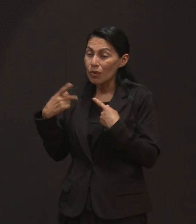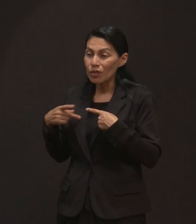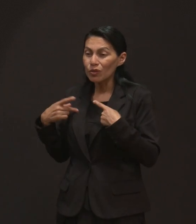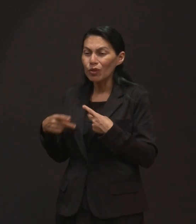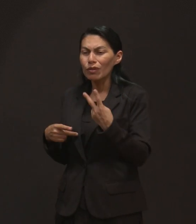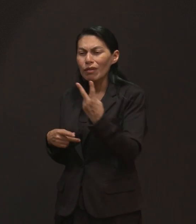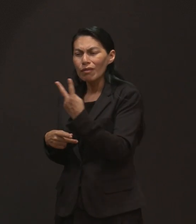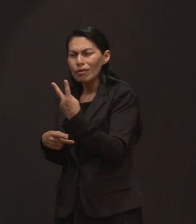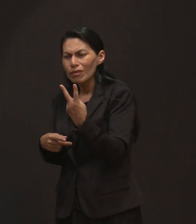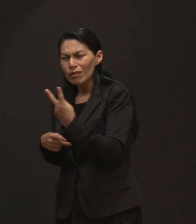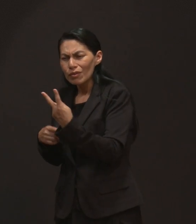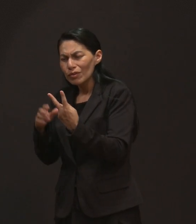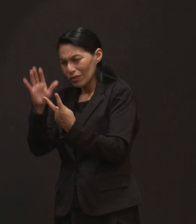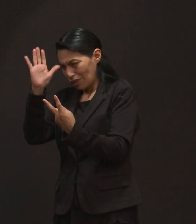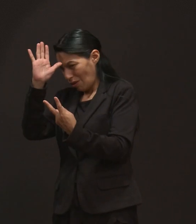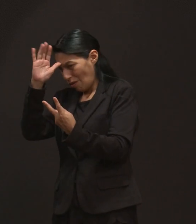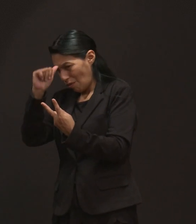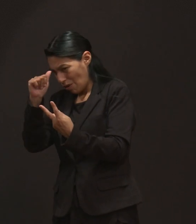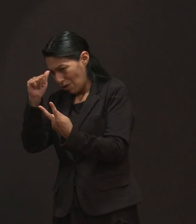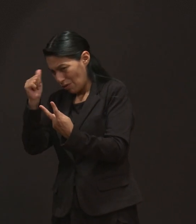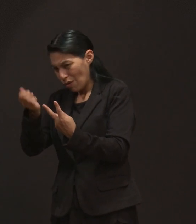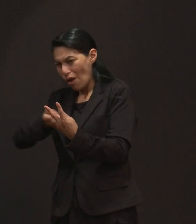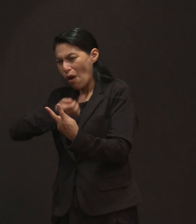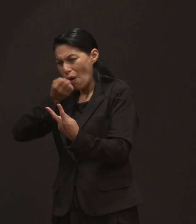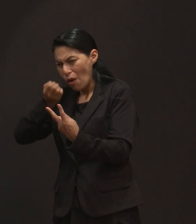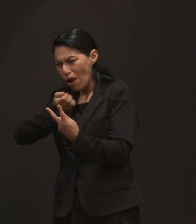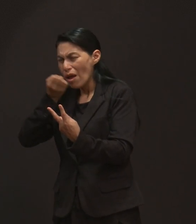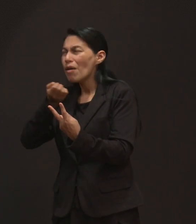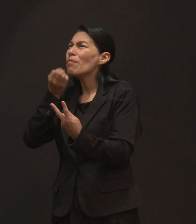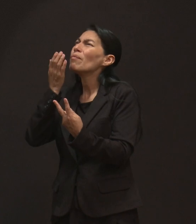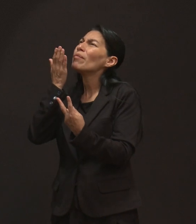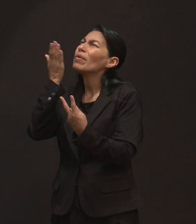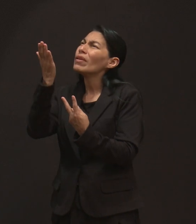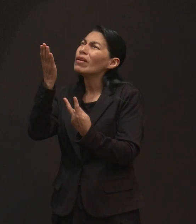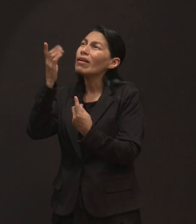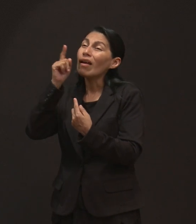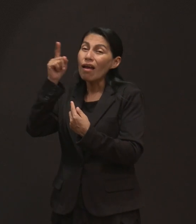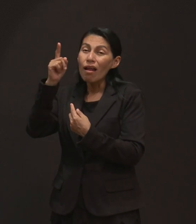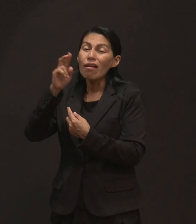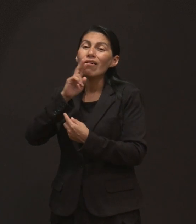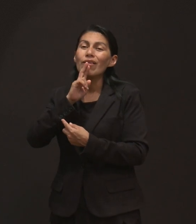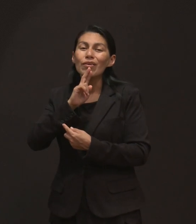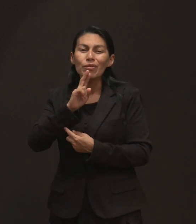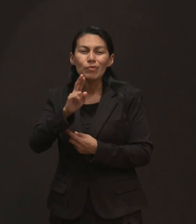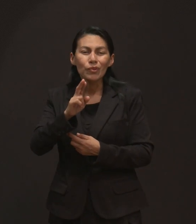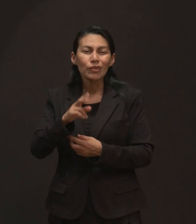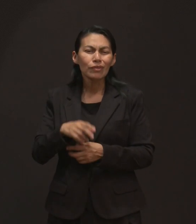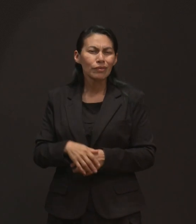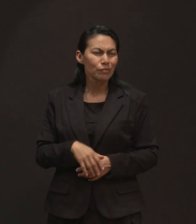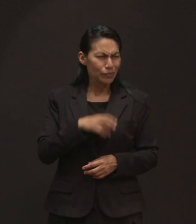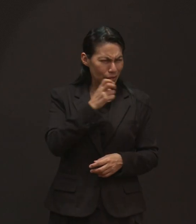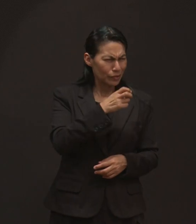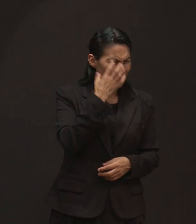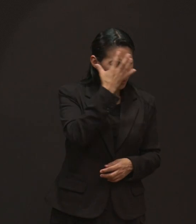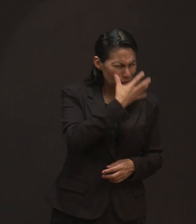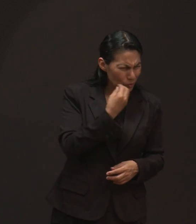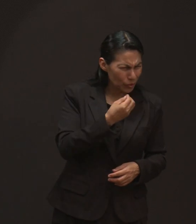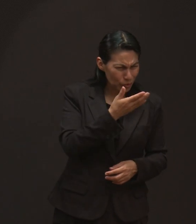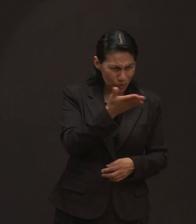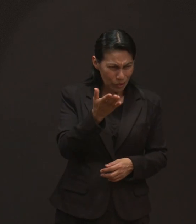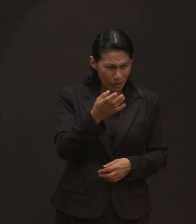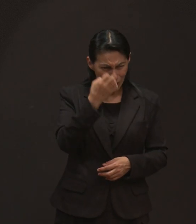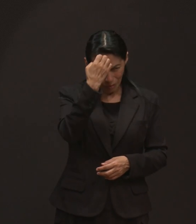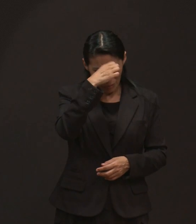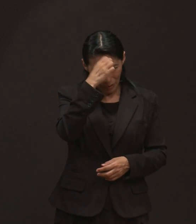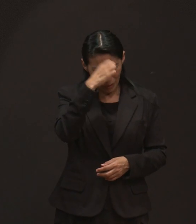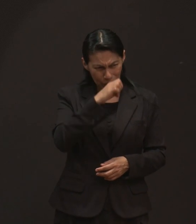se ponen de acuerdo en algo que le queremos pedir, Él responderá. Maravilloso.